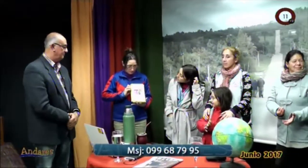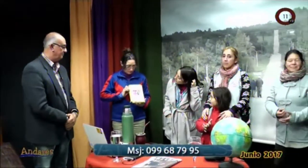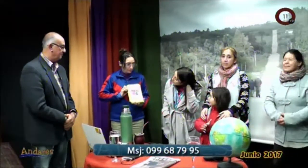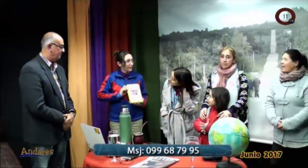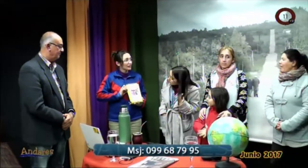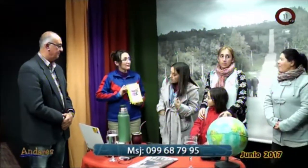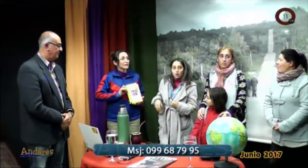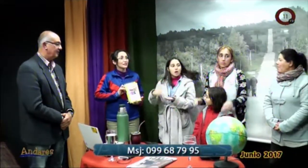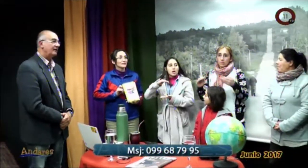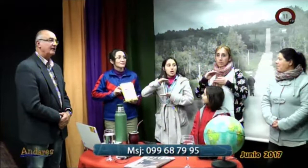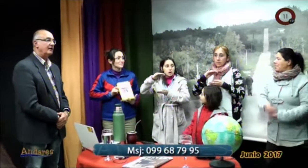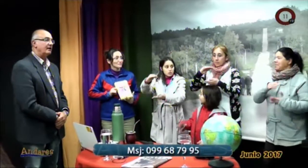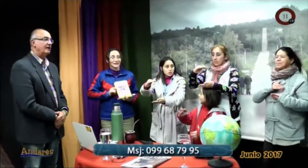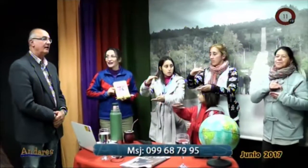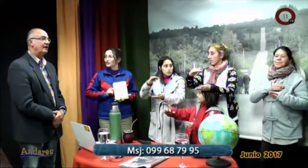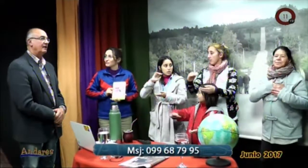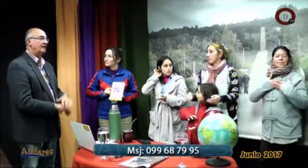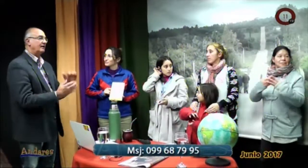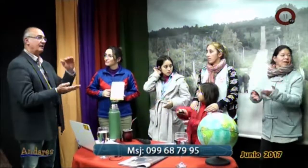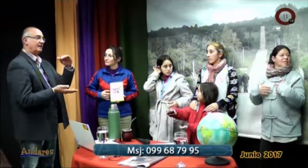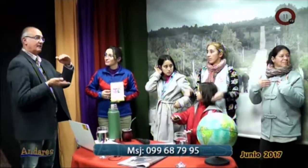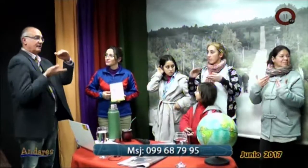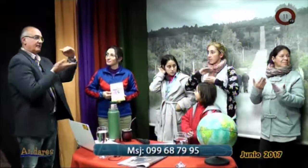Un regalo